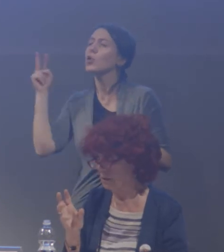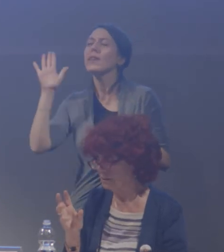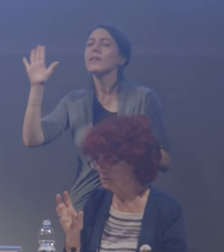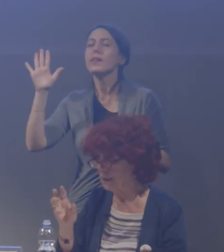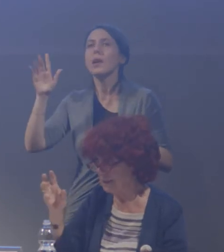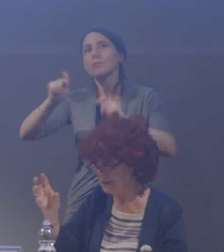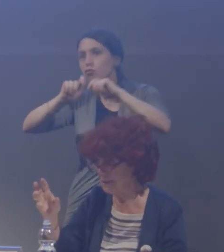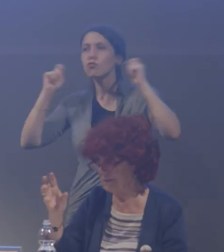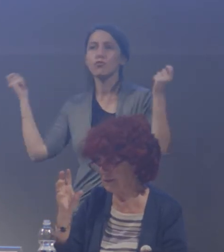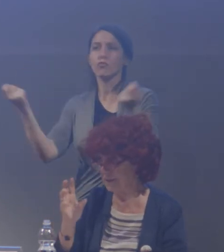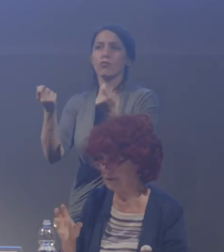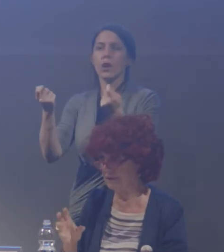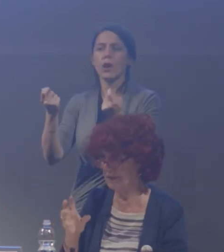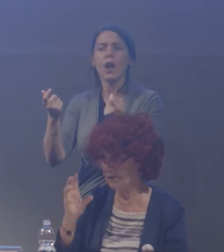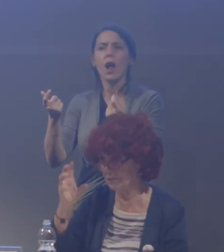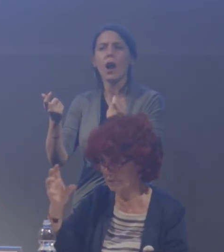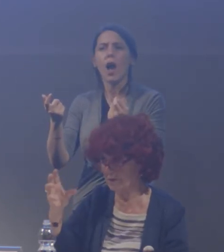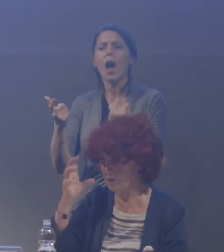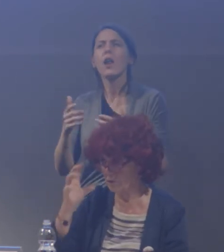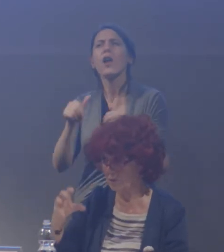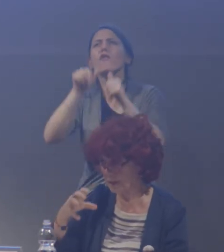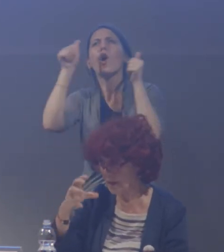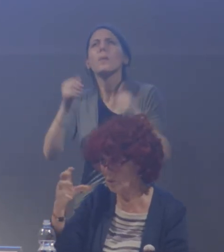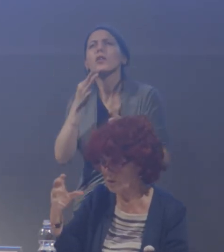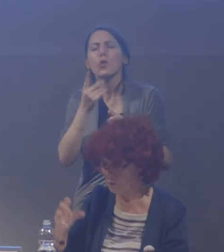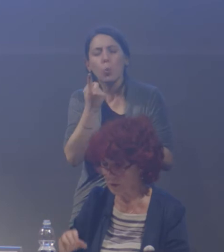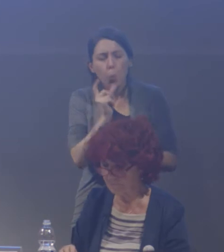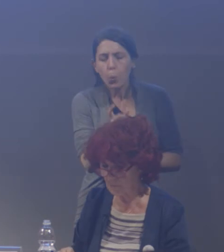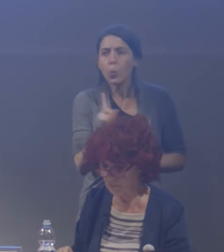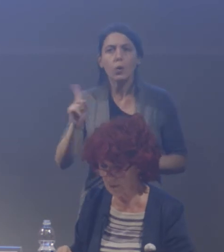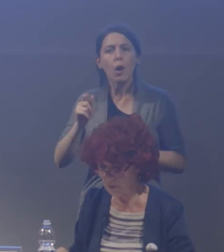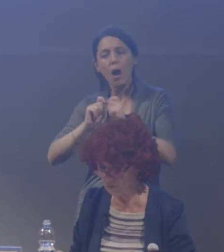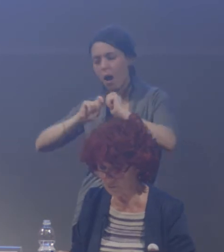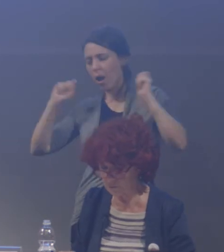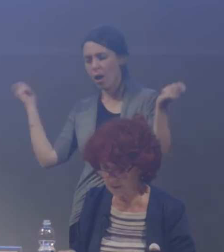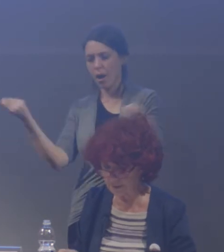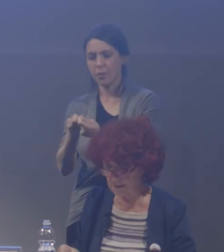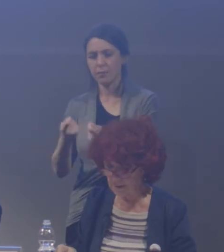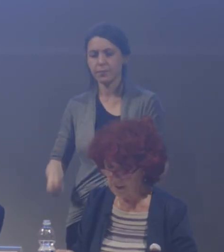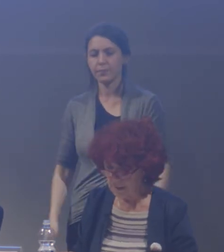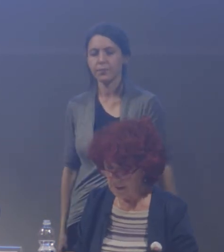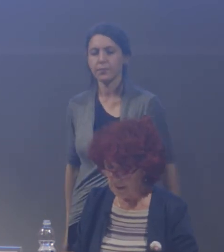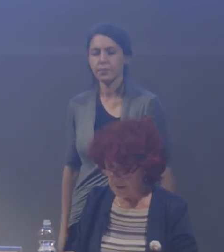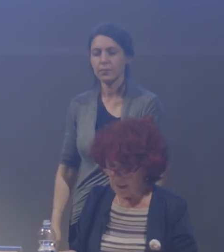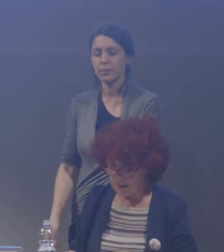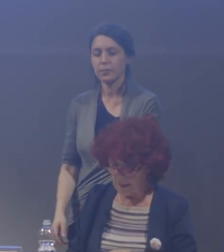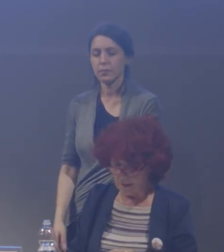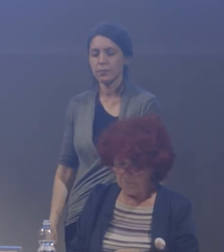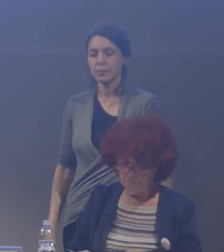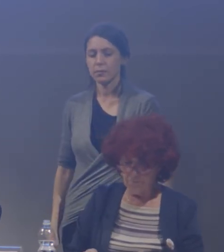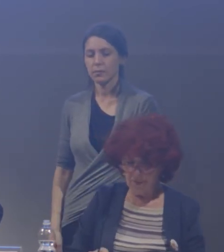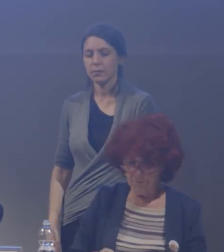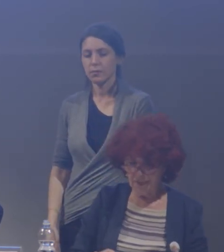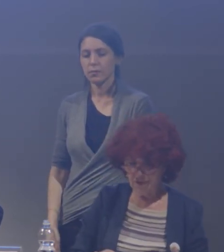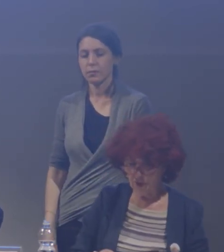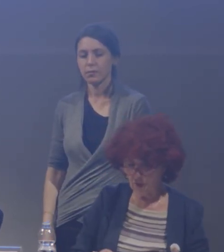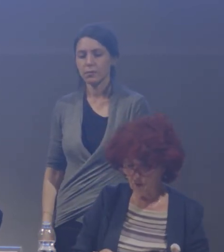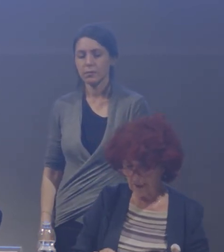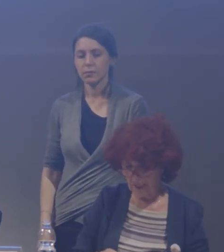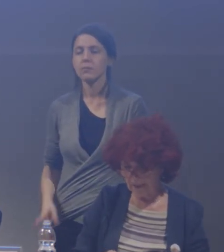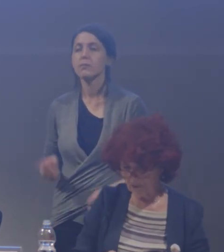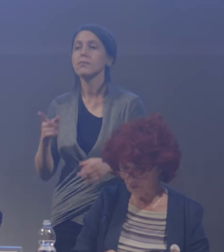olistica dell'insieme dell'attività di formazione, perché questo è un elemento importante. Mi